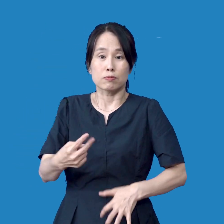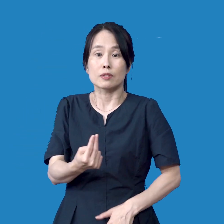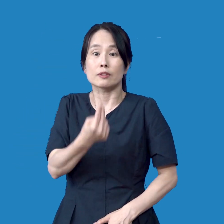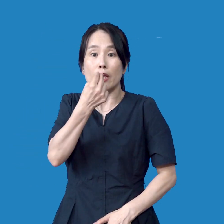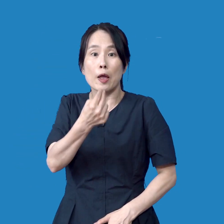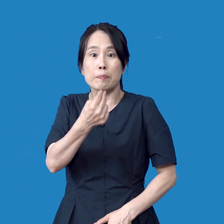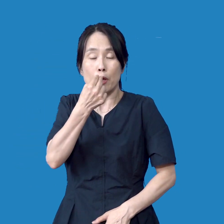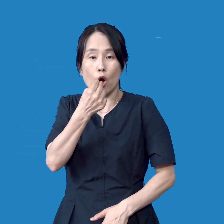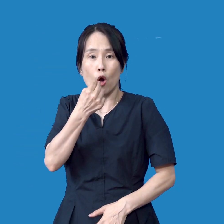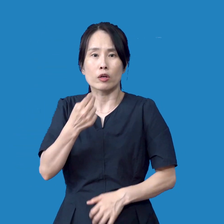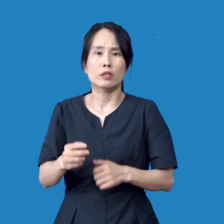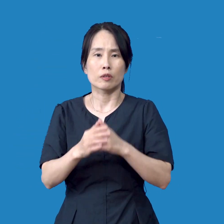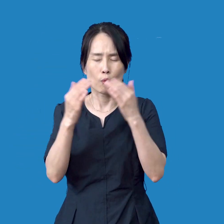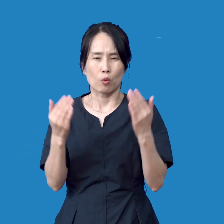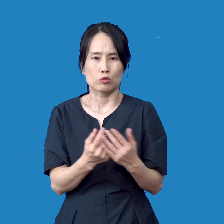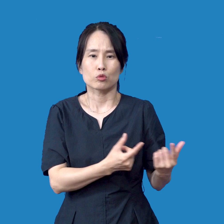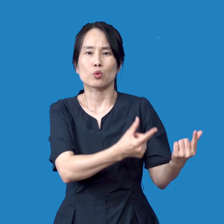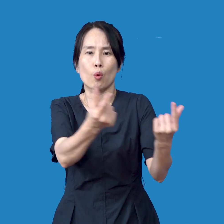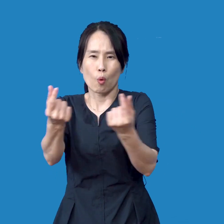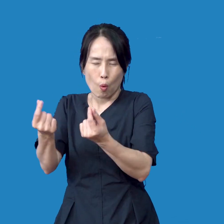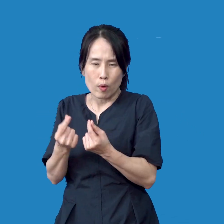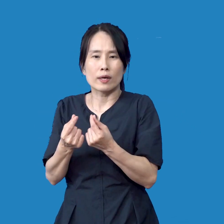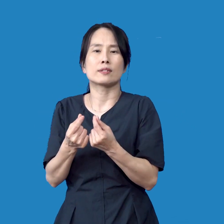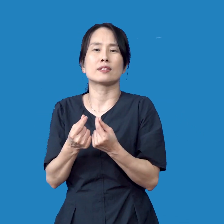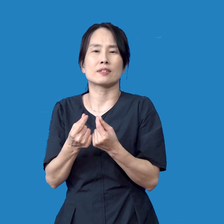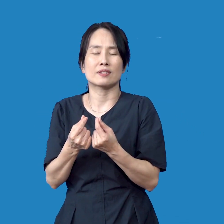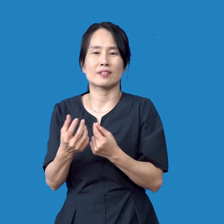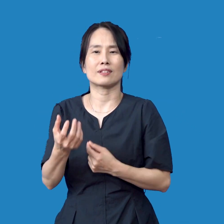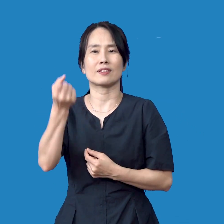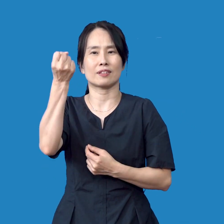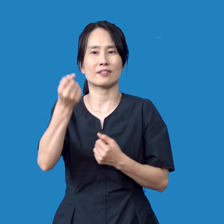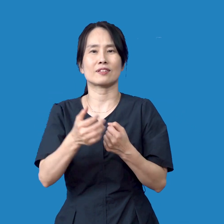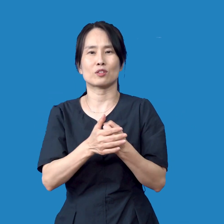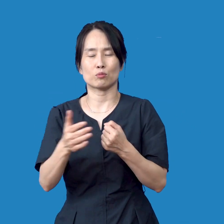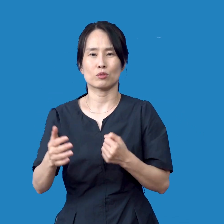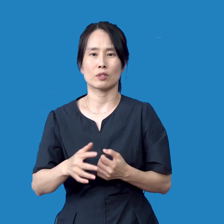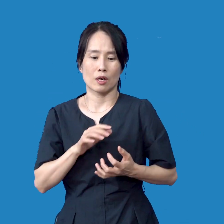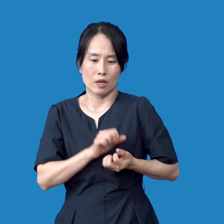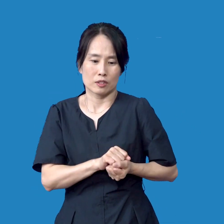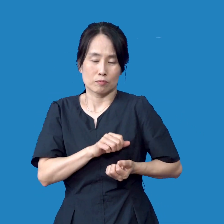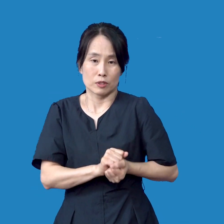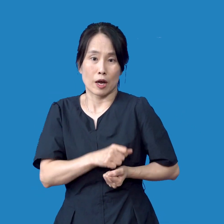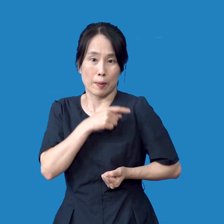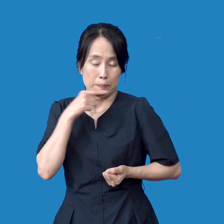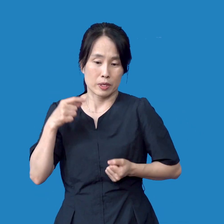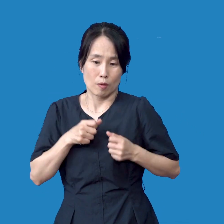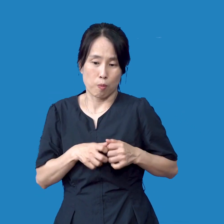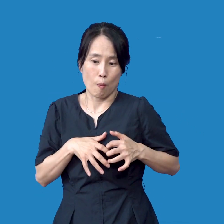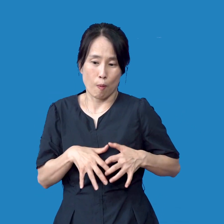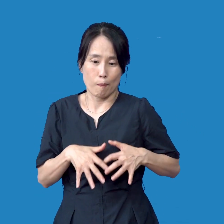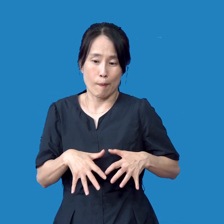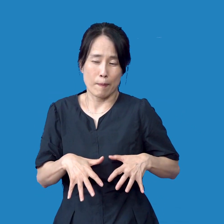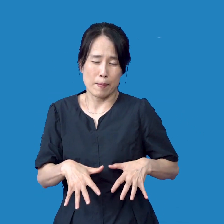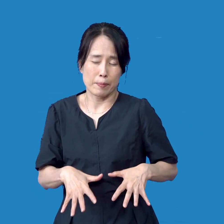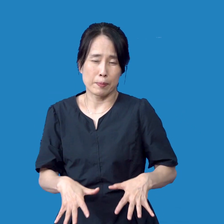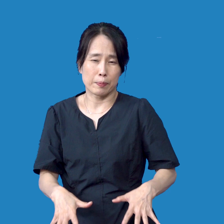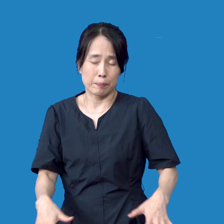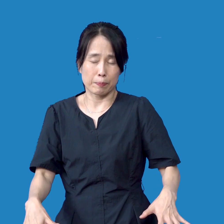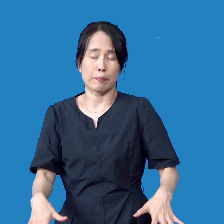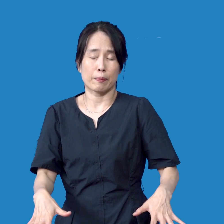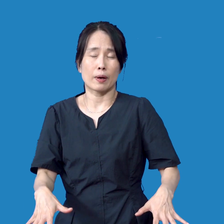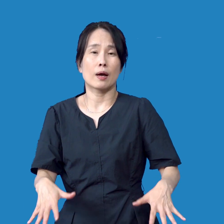우리 모두에게 동일하게 흐르고 있기 때문입니다. 심장에서 뿜어내는 피가